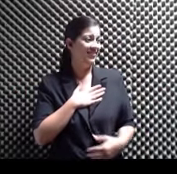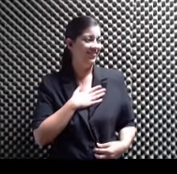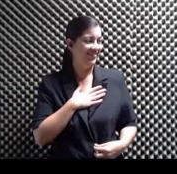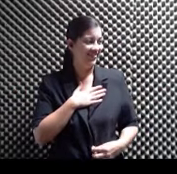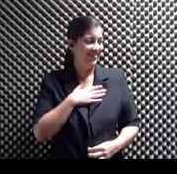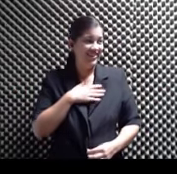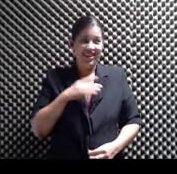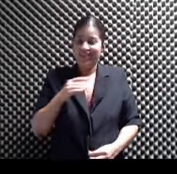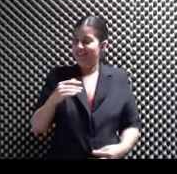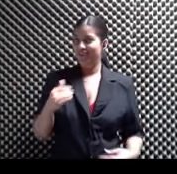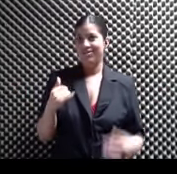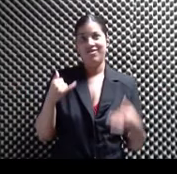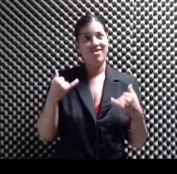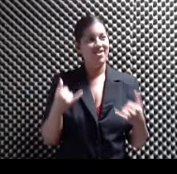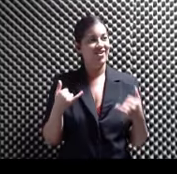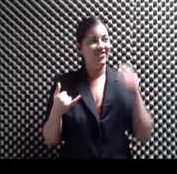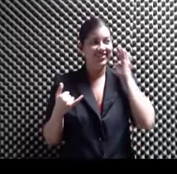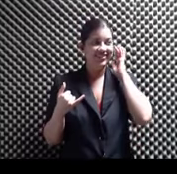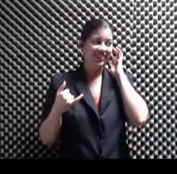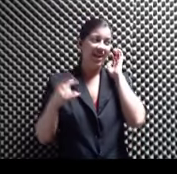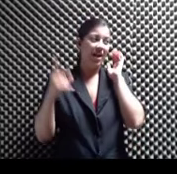Ahí esto. Es que como, y no había luz.